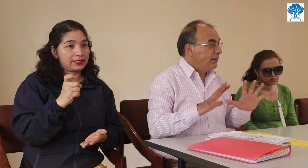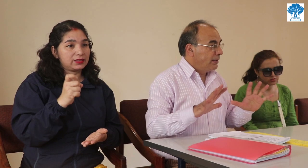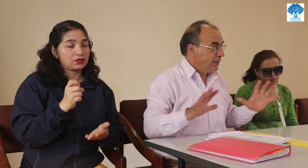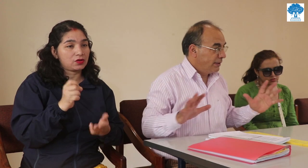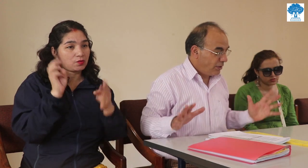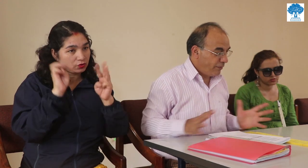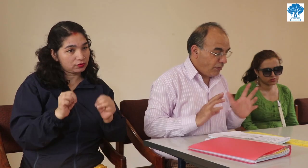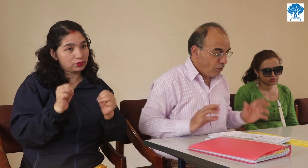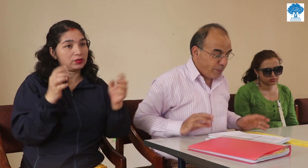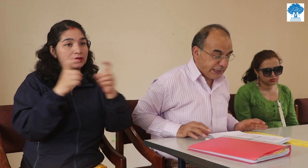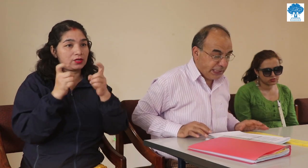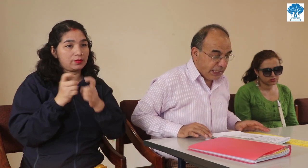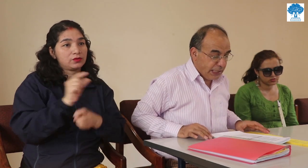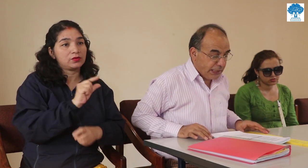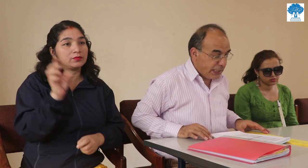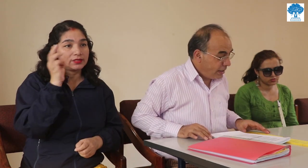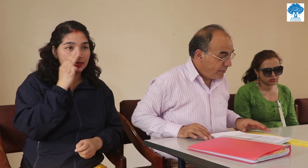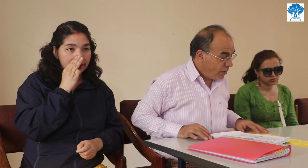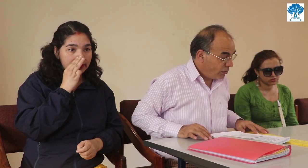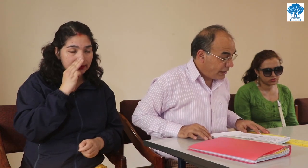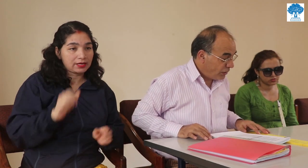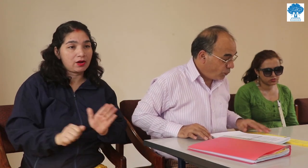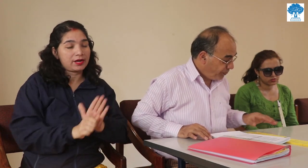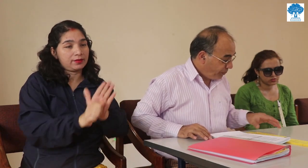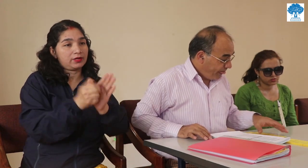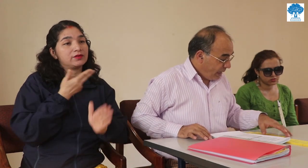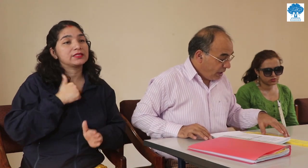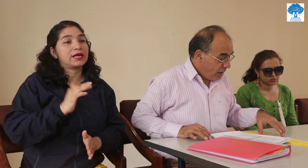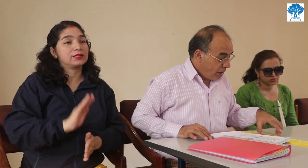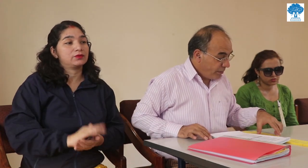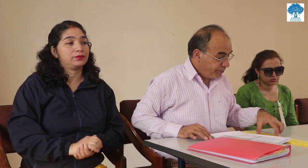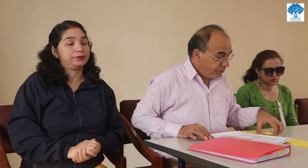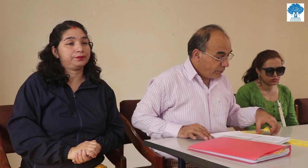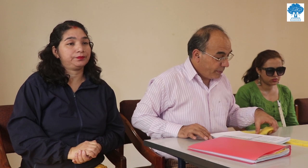इन्फर्मल छलफलको रूपमा चाहिँ यसलाई अगाडि बढाउन चाहन्छु.